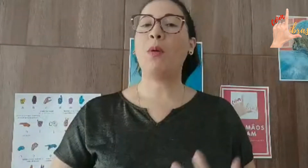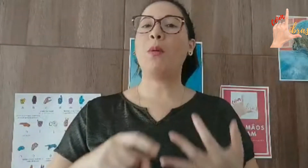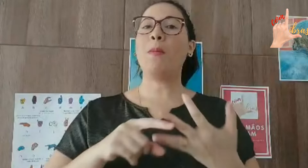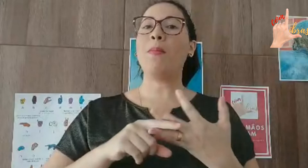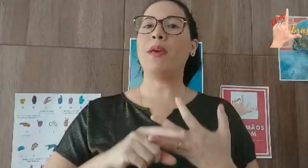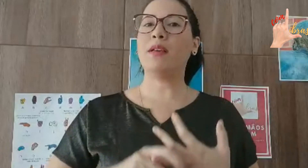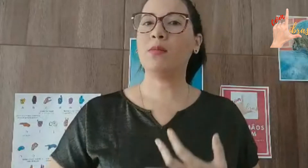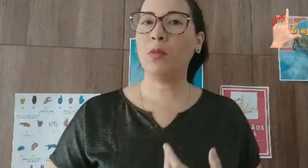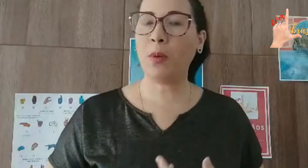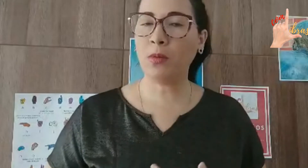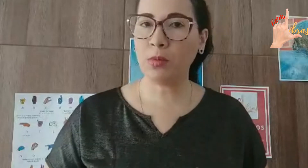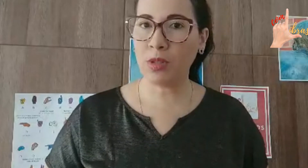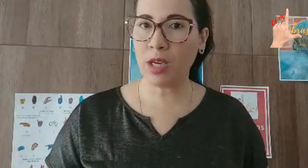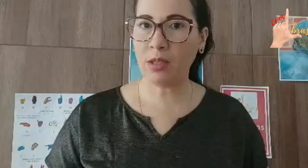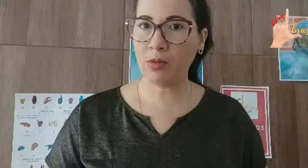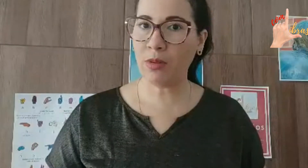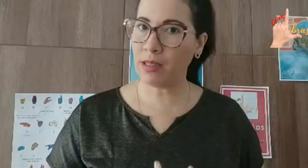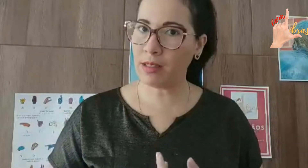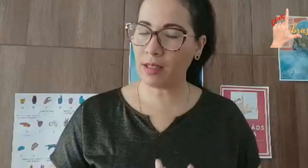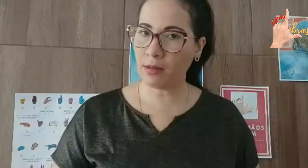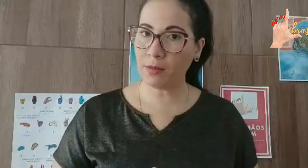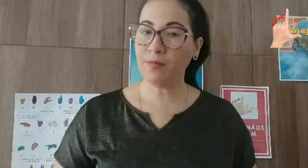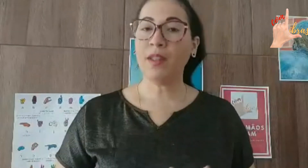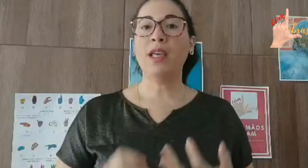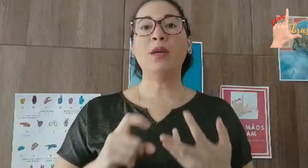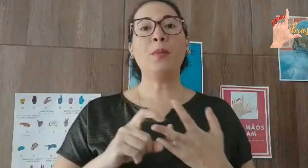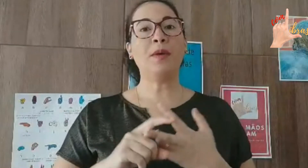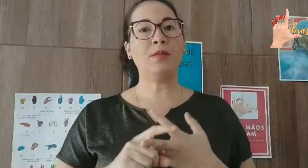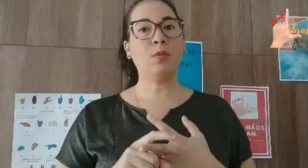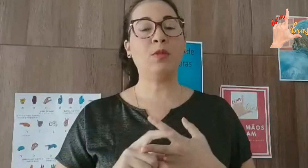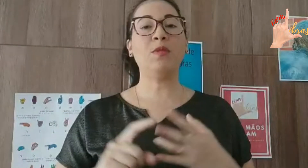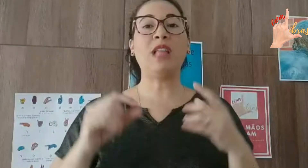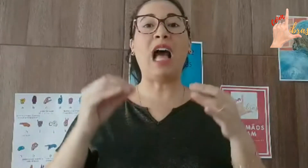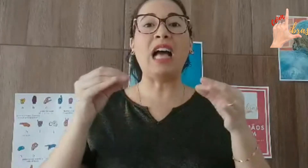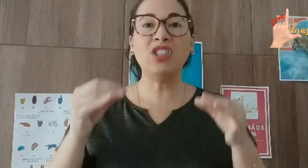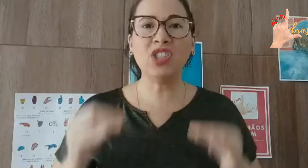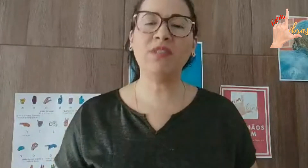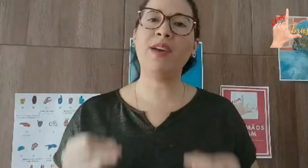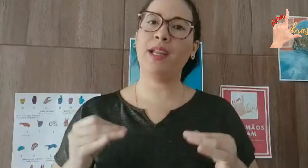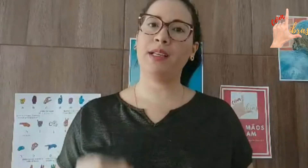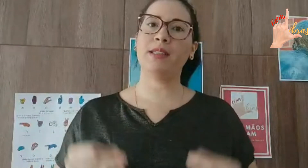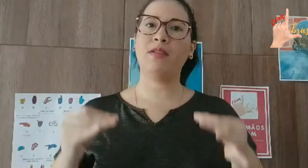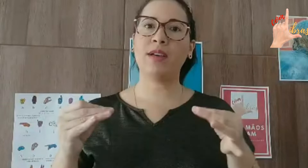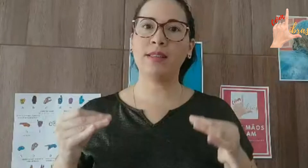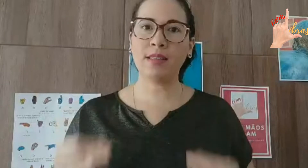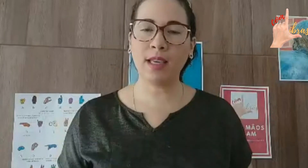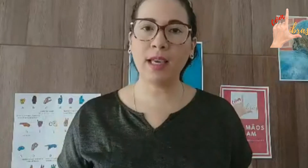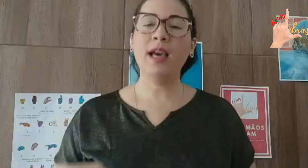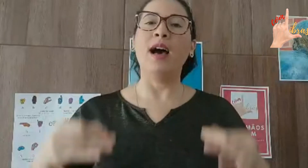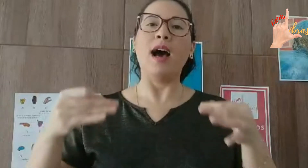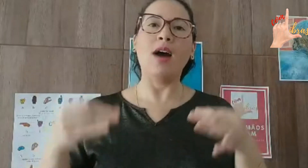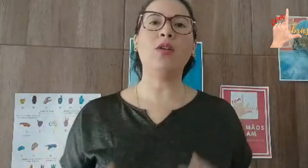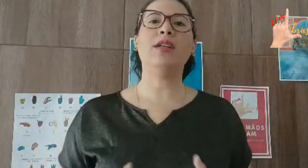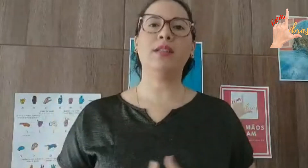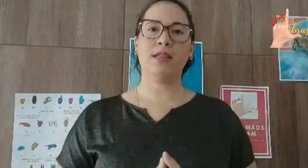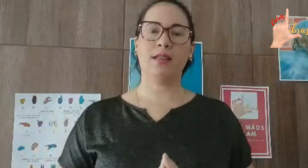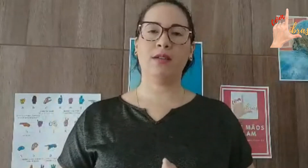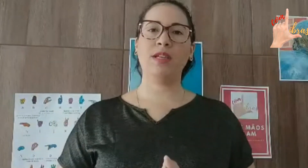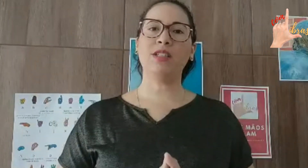o mesmo ponto de articulação e o mesmo movimento. A diferença vai ser a orientação e a